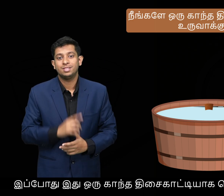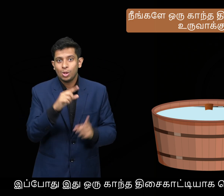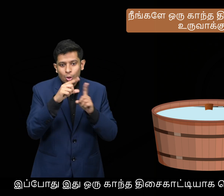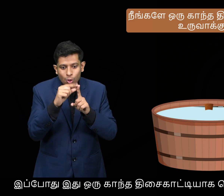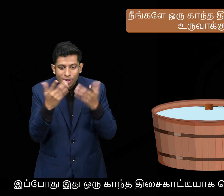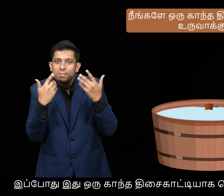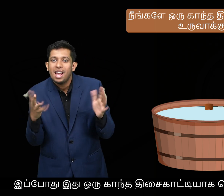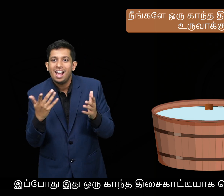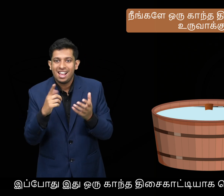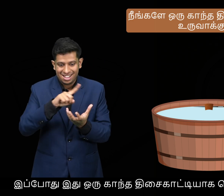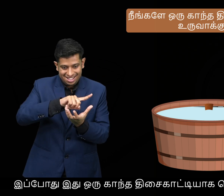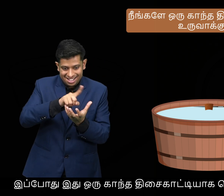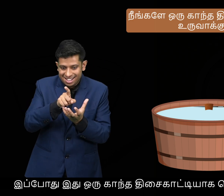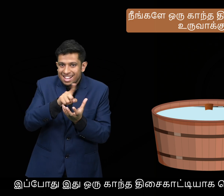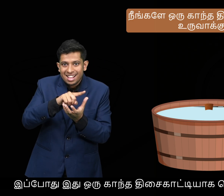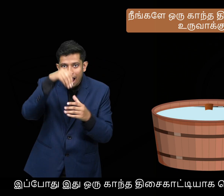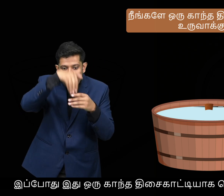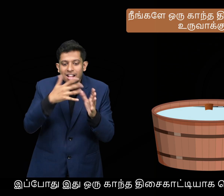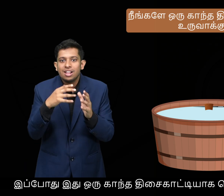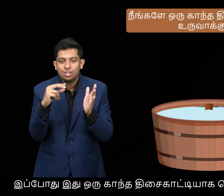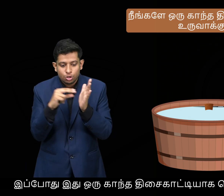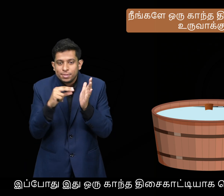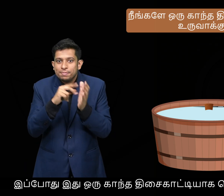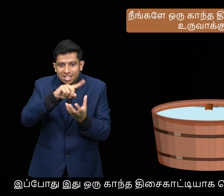இப்போது இது ஒரு காந்த திசைகாட்டியாக செயல்படுகிறது.